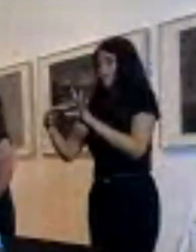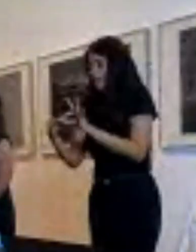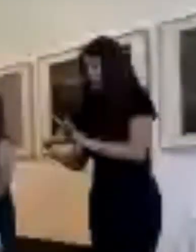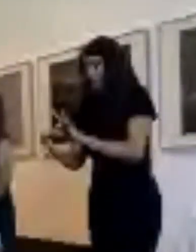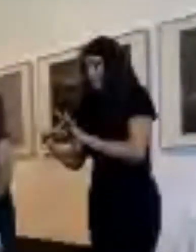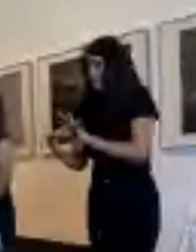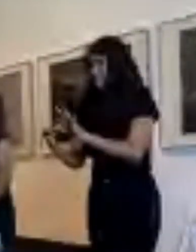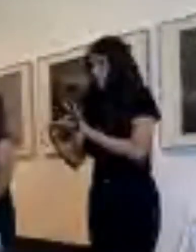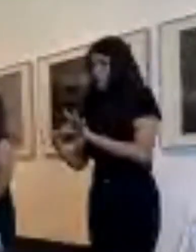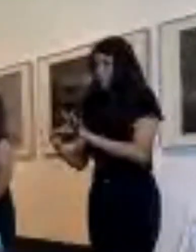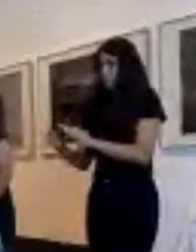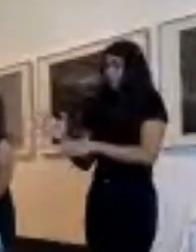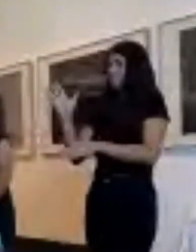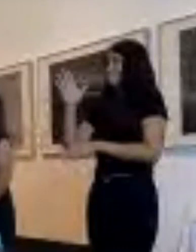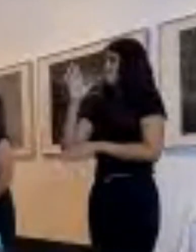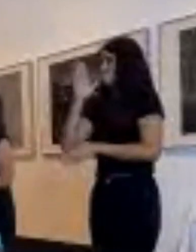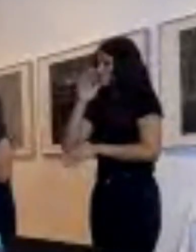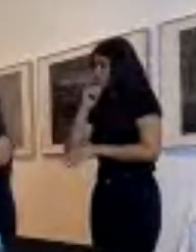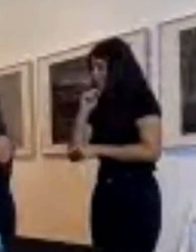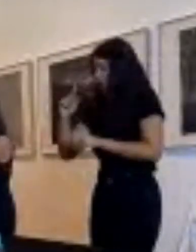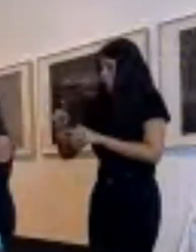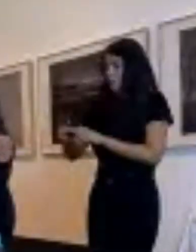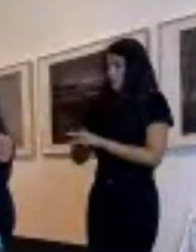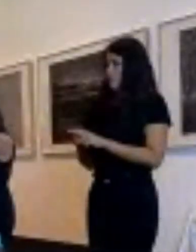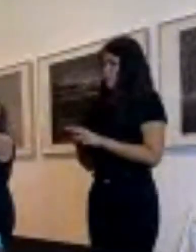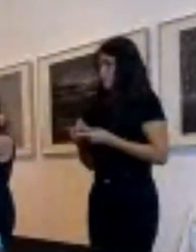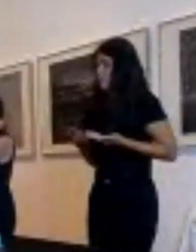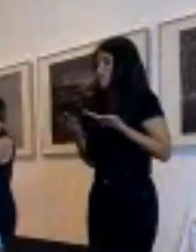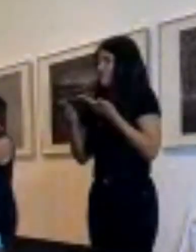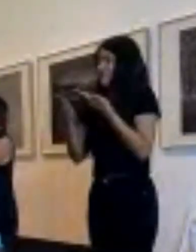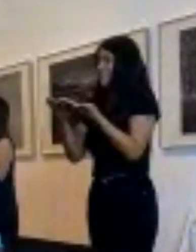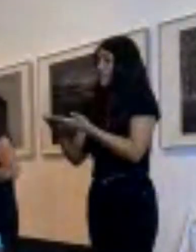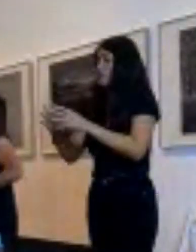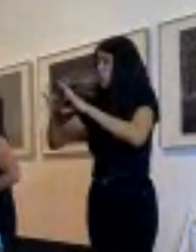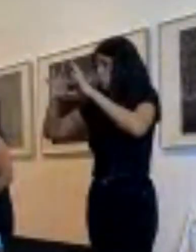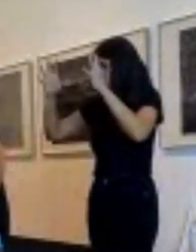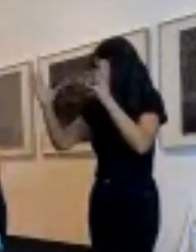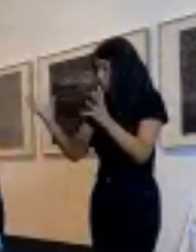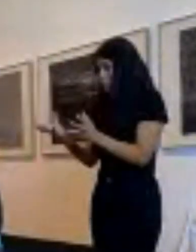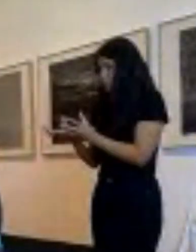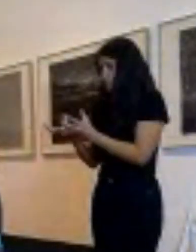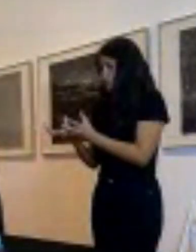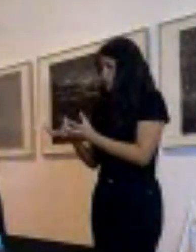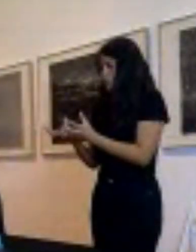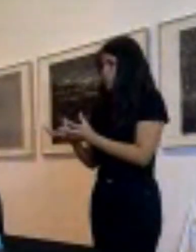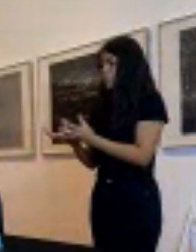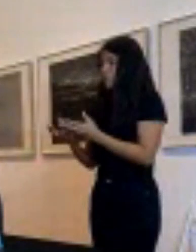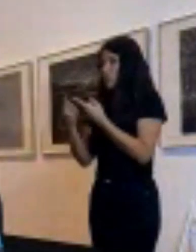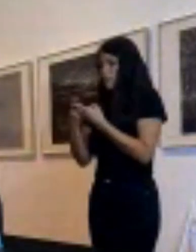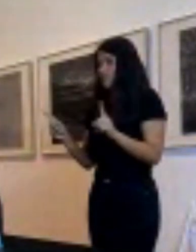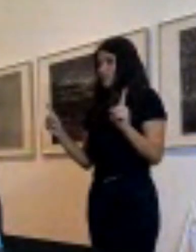impagable porque es como que le estás entregando un mundo distinto. Le estás entregando una